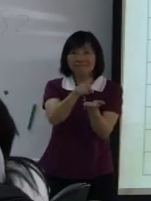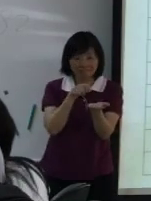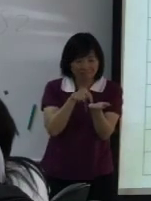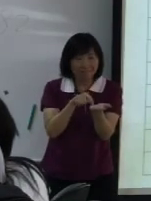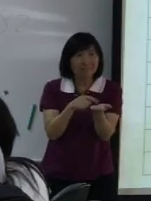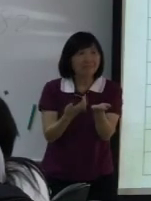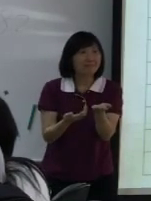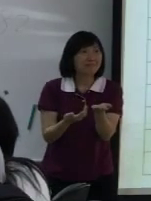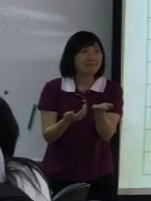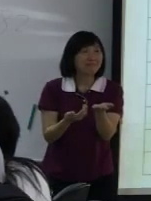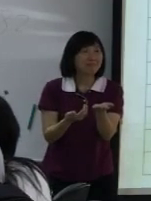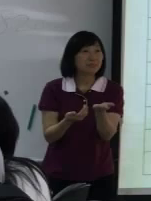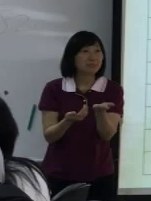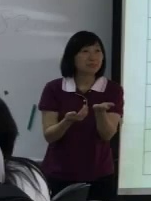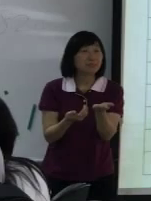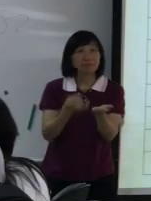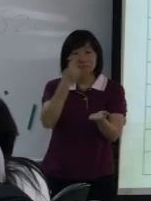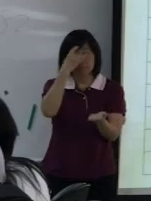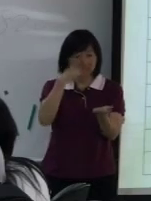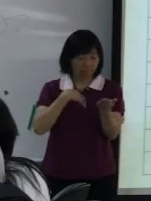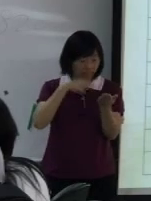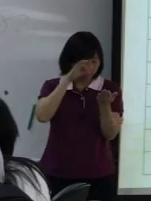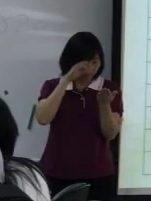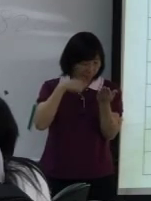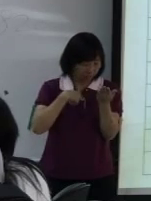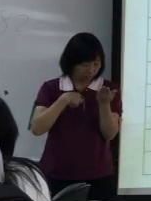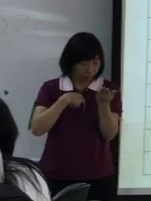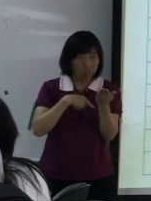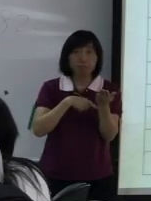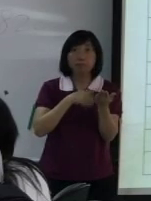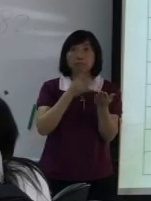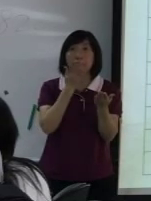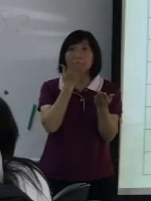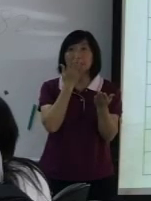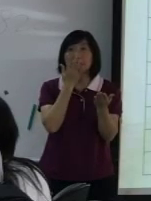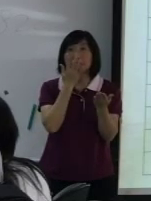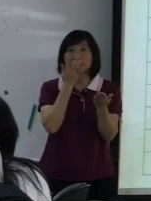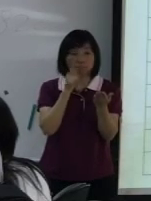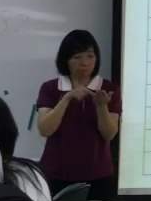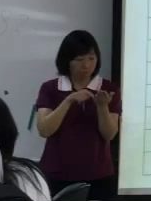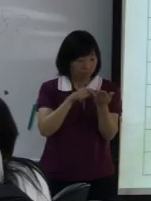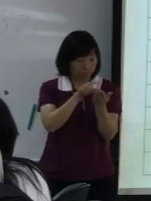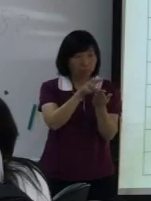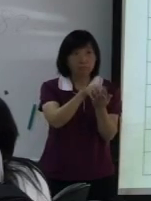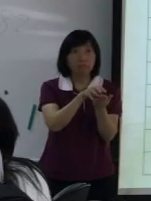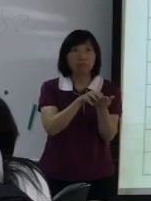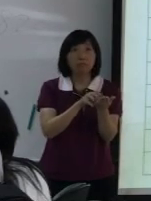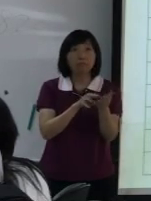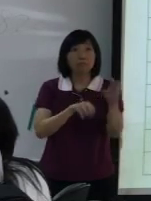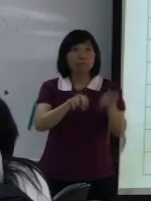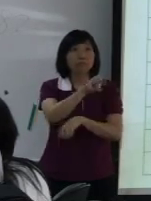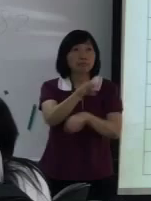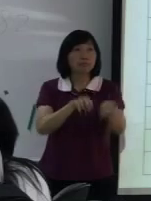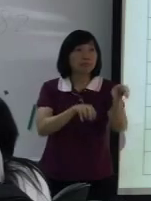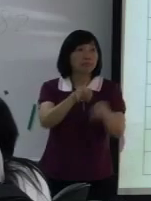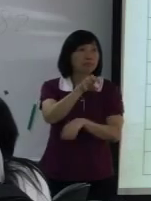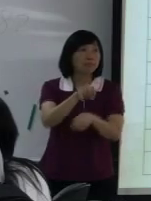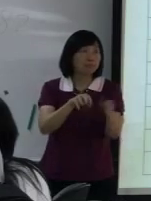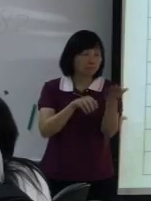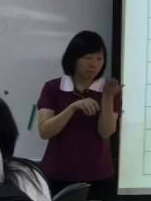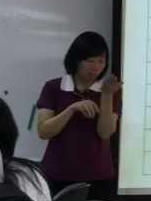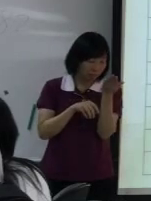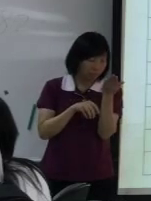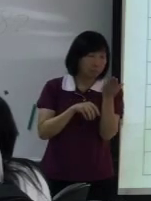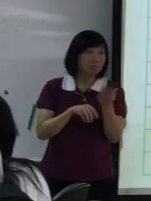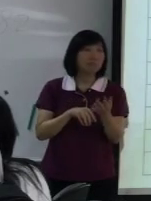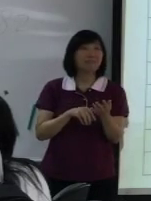西，陈清美看不懂，看不懂，因为他写聋人写出来的